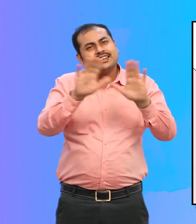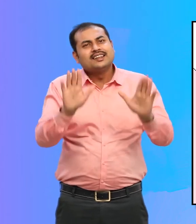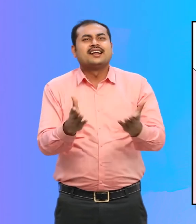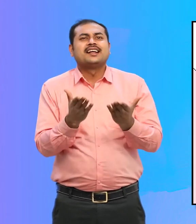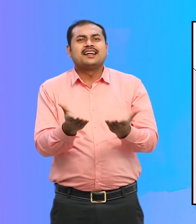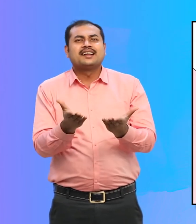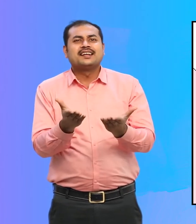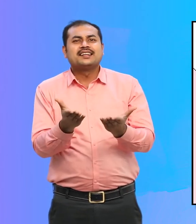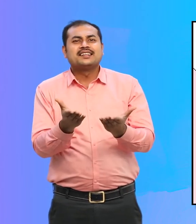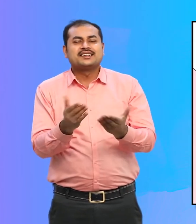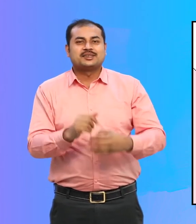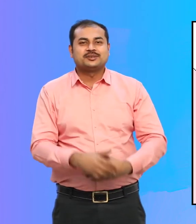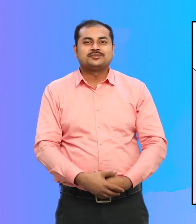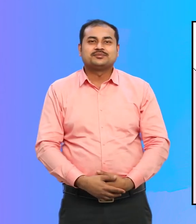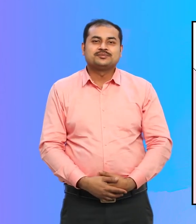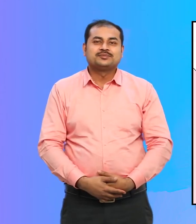झाल